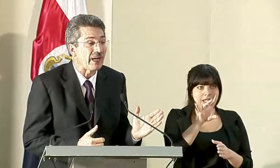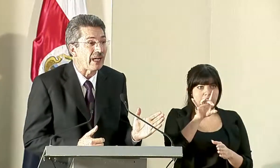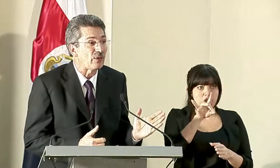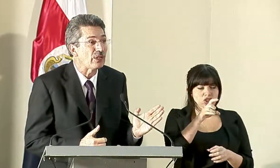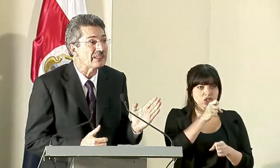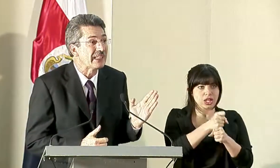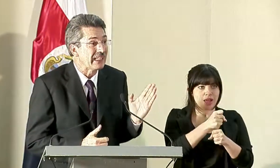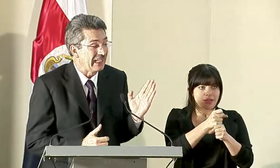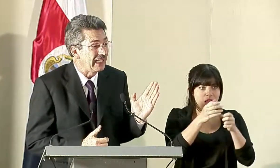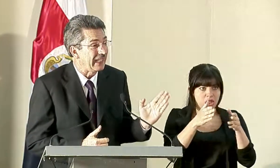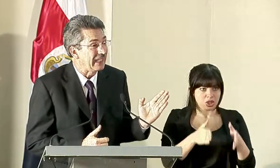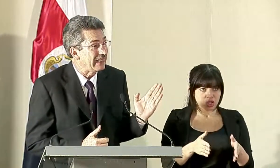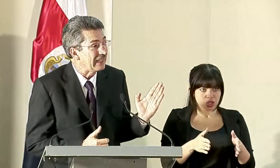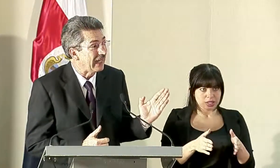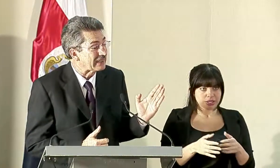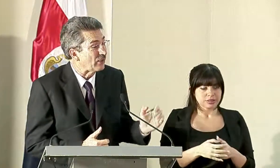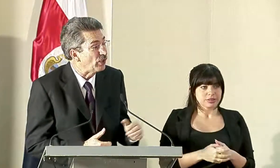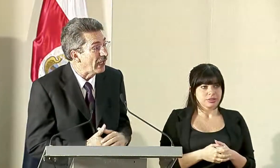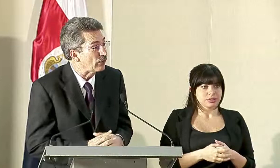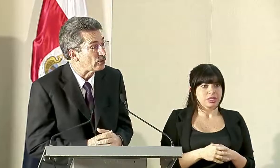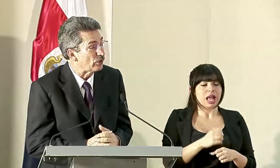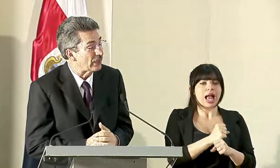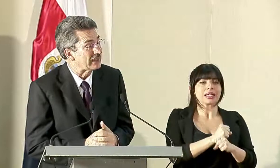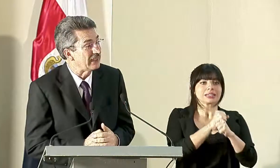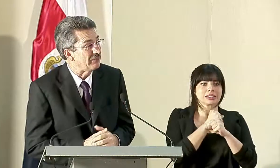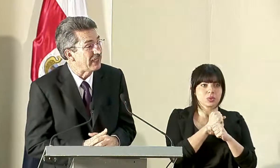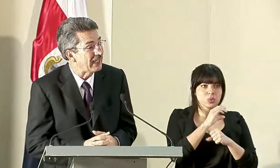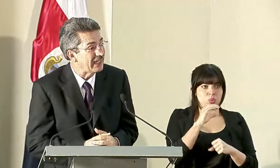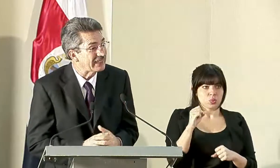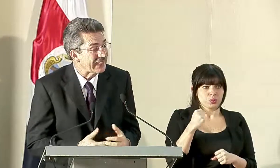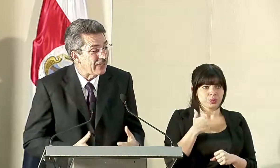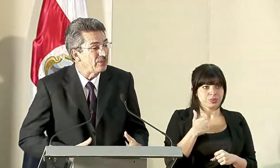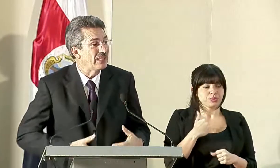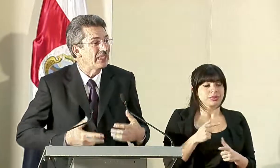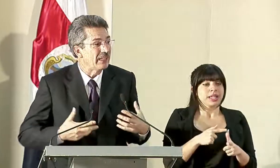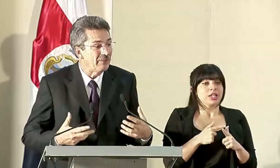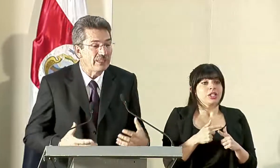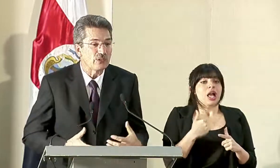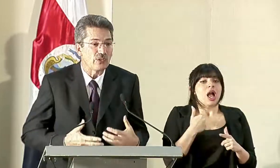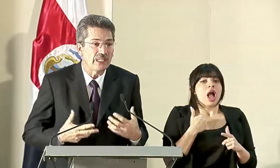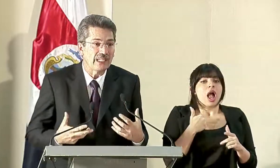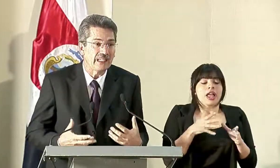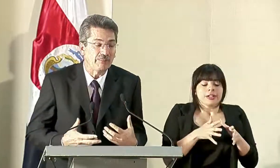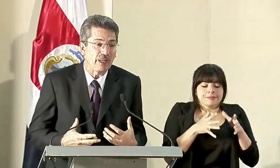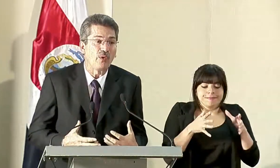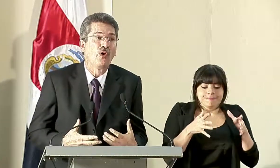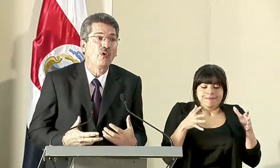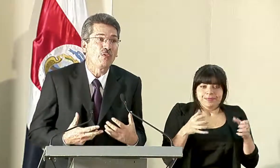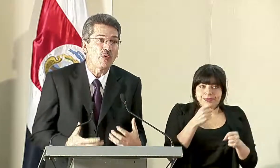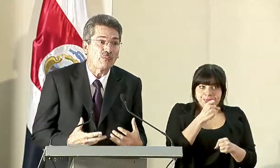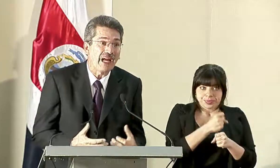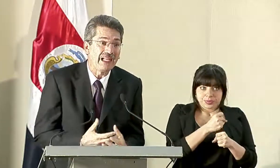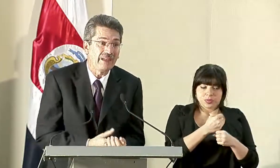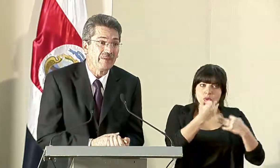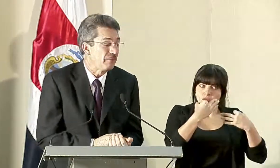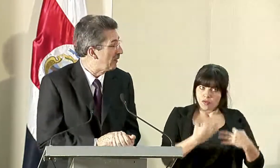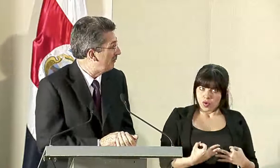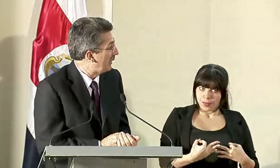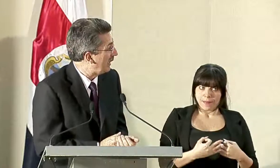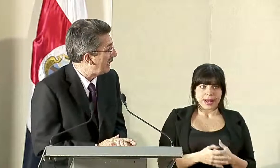22.278 trabajadores asegurados, lo que significa es que hay un incremento en el empleo